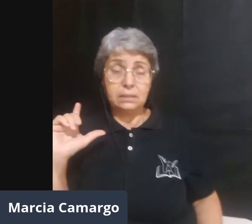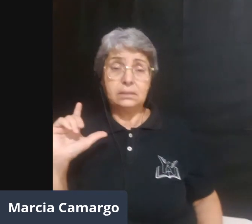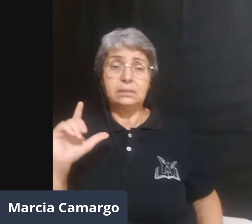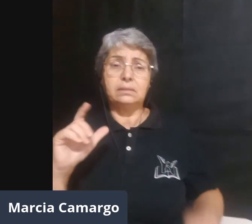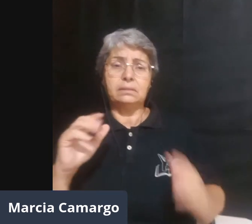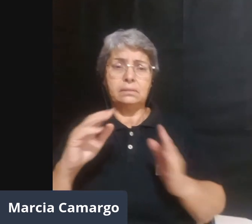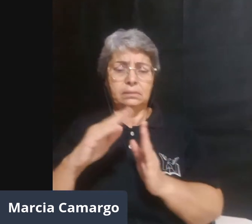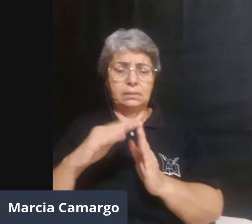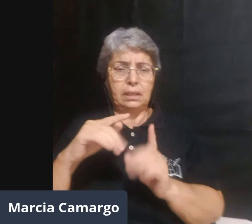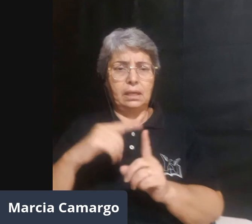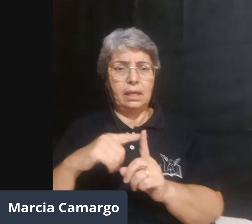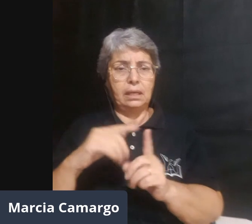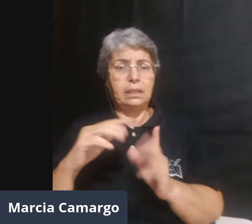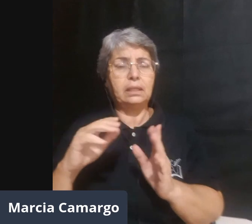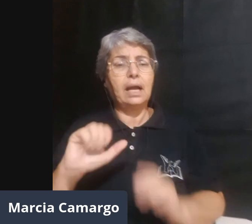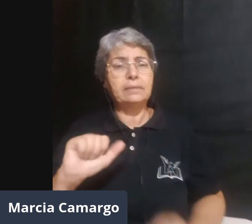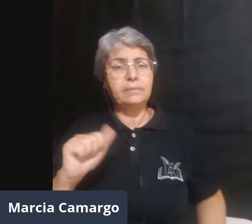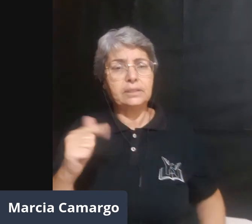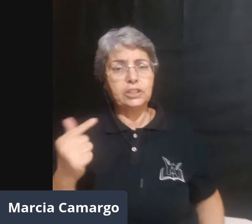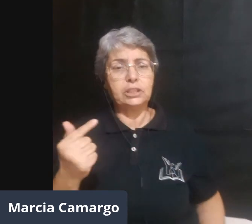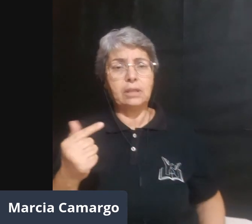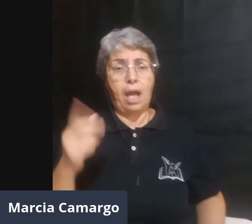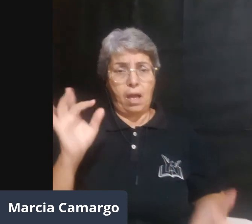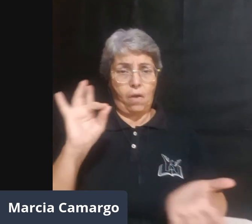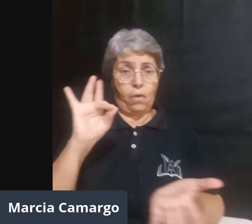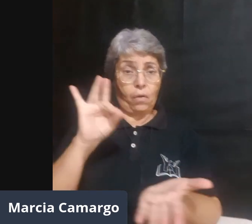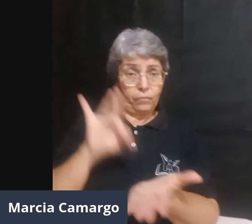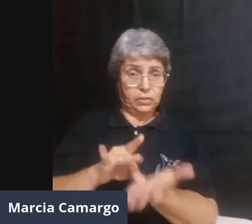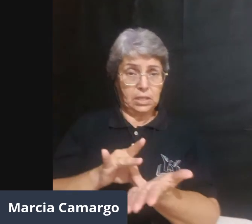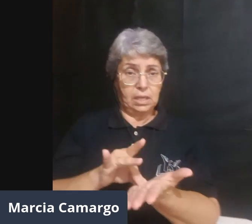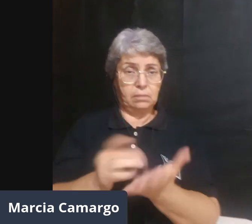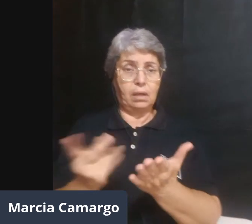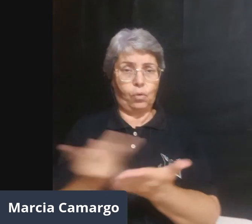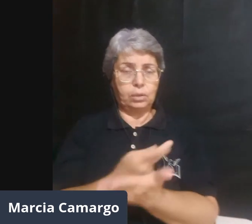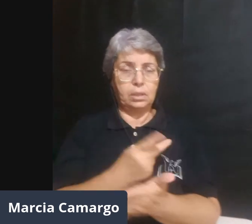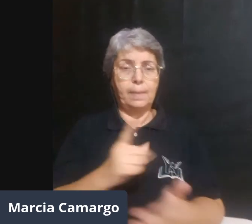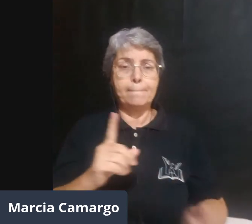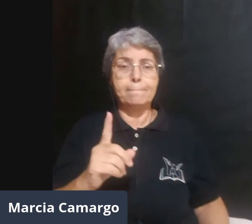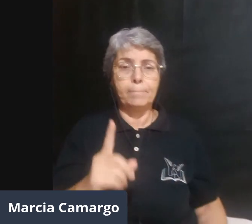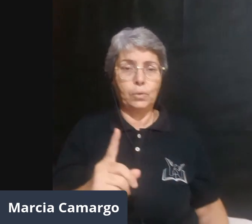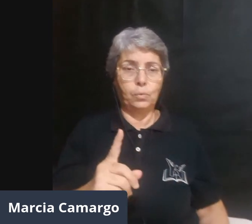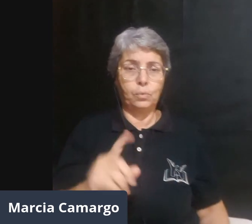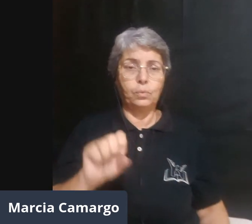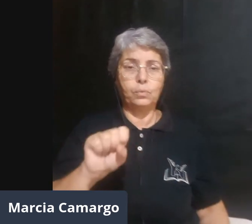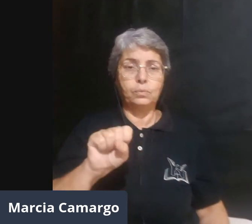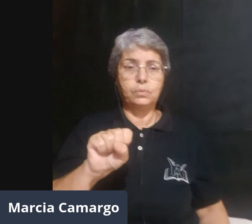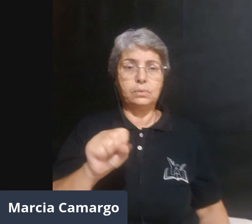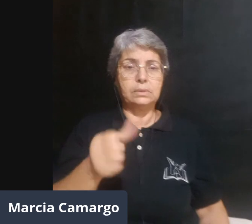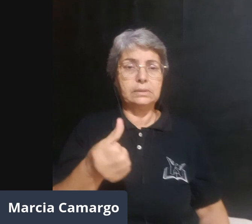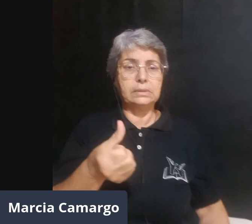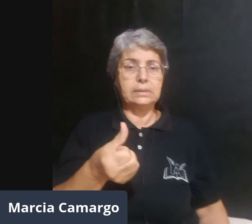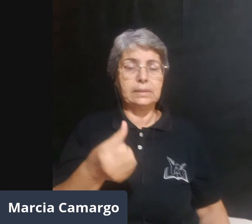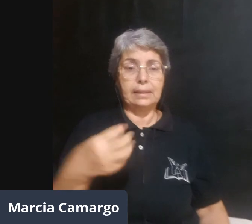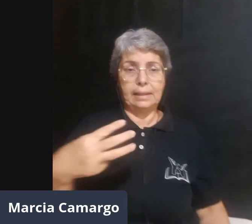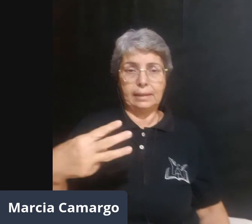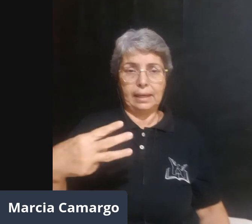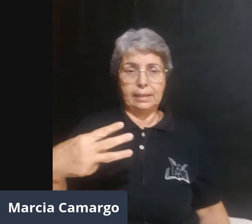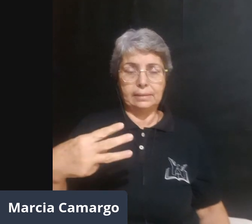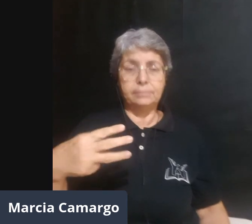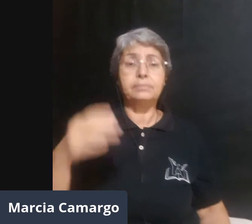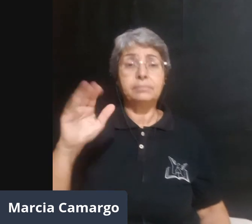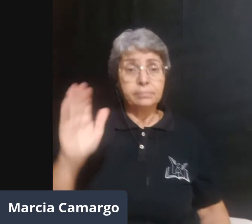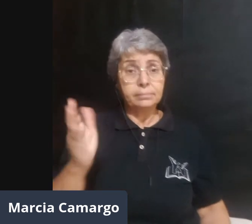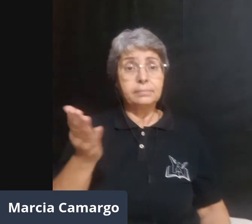uma instituição oficial, o que aconteceu em 1863, a mensageira do Senhor já